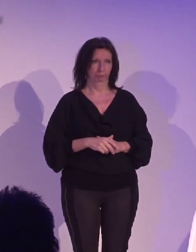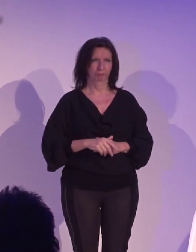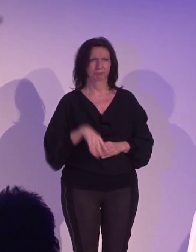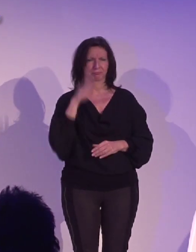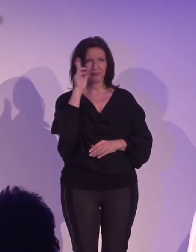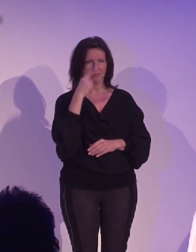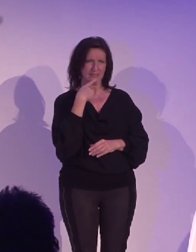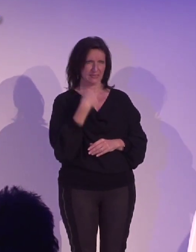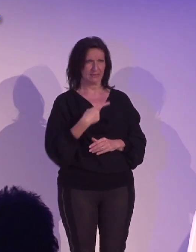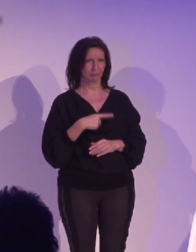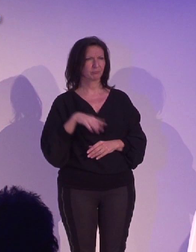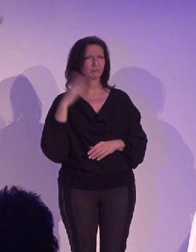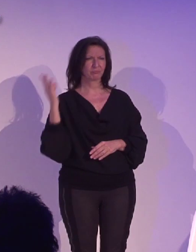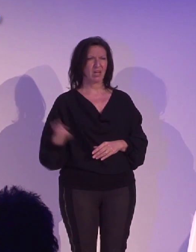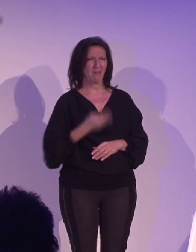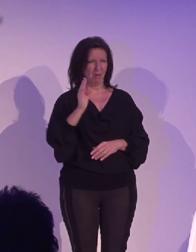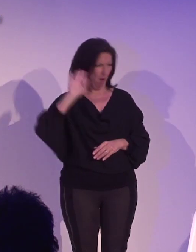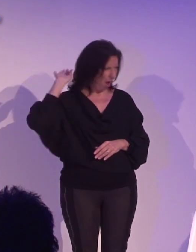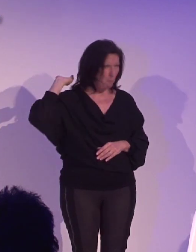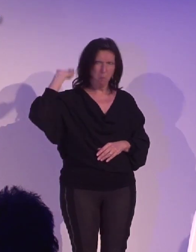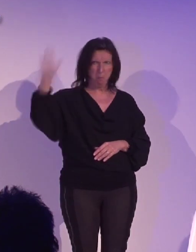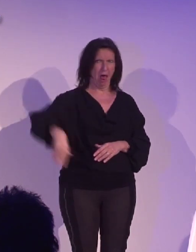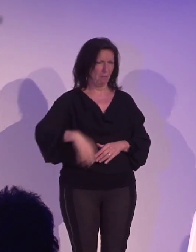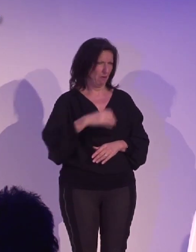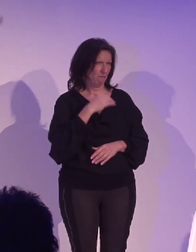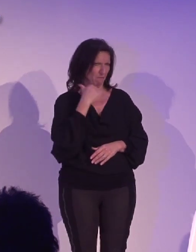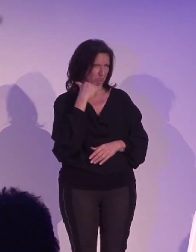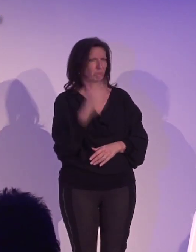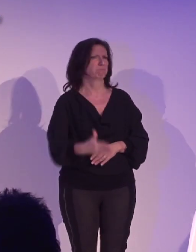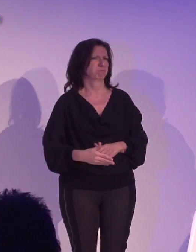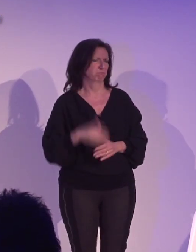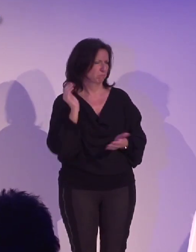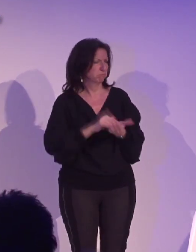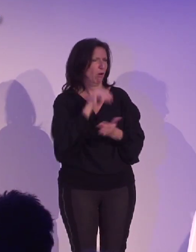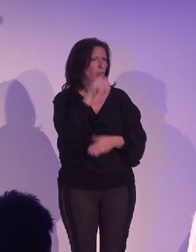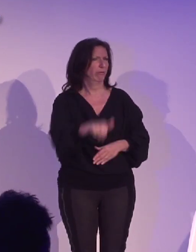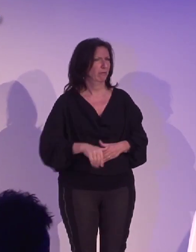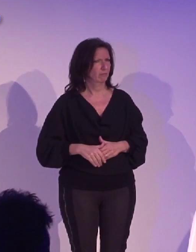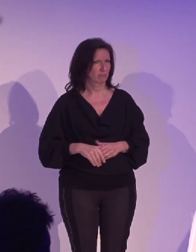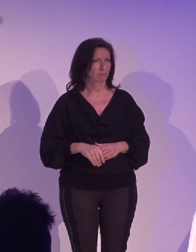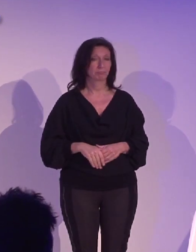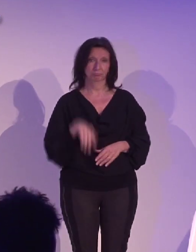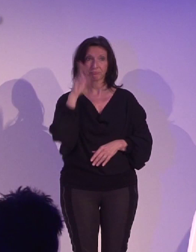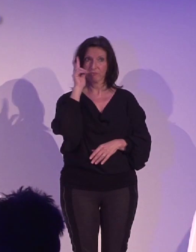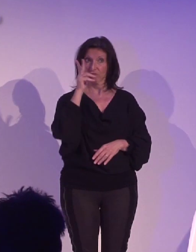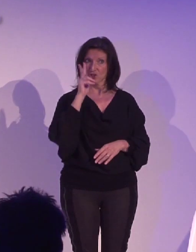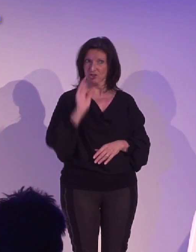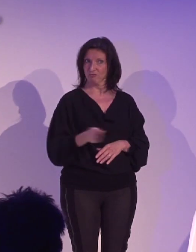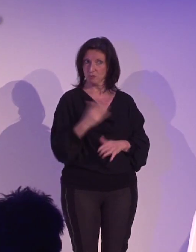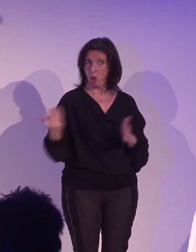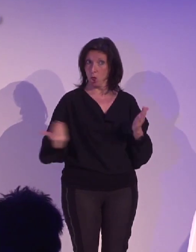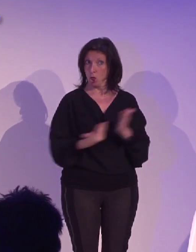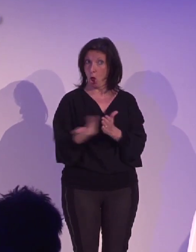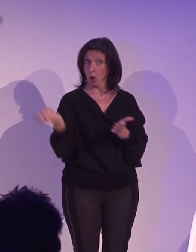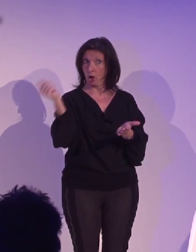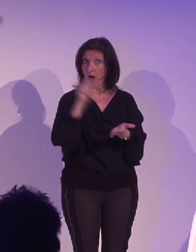Franziska sagt, die Waschmaschine soll dort bleiben, wo sie will. Ich brauche sie nicht. Franziska kauft sich eine neue